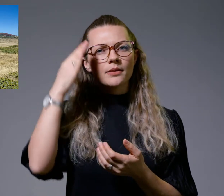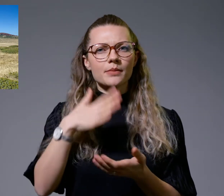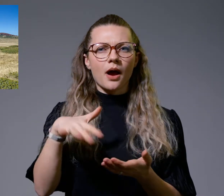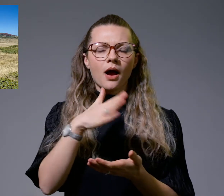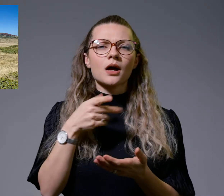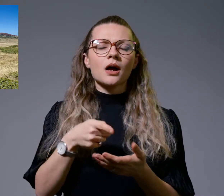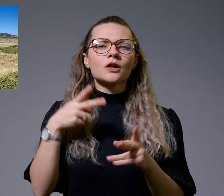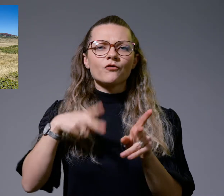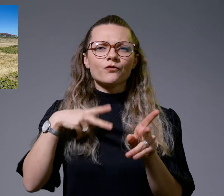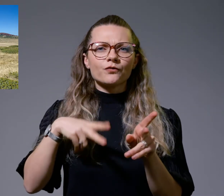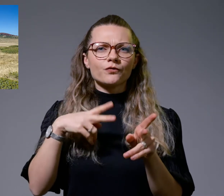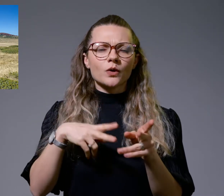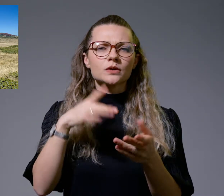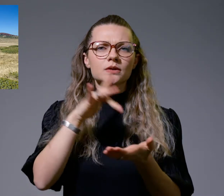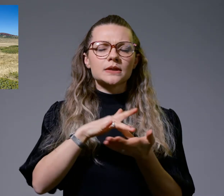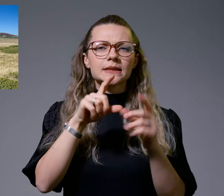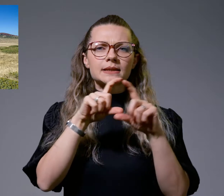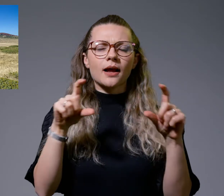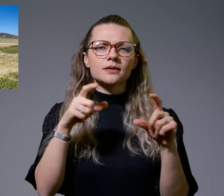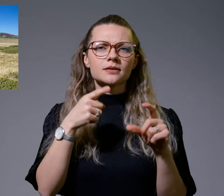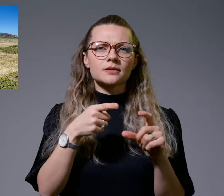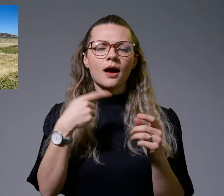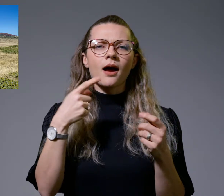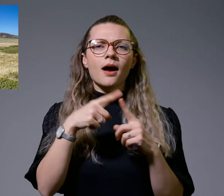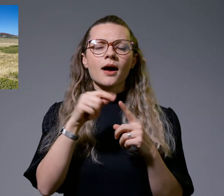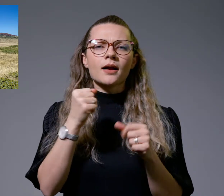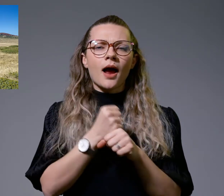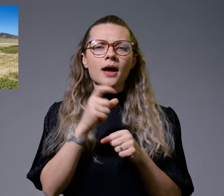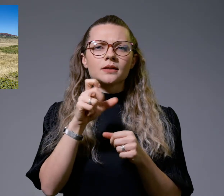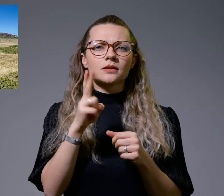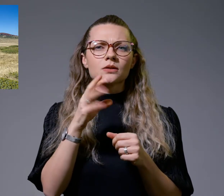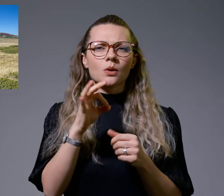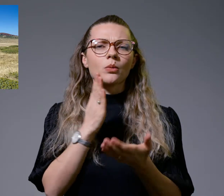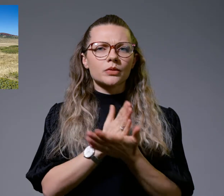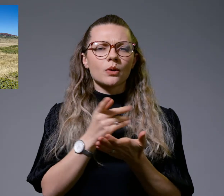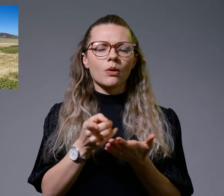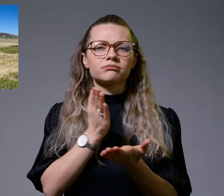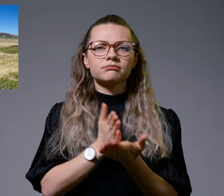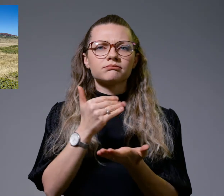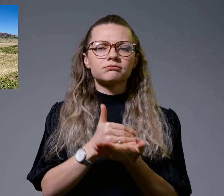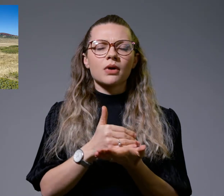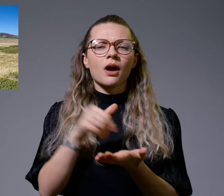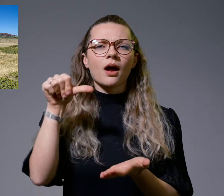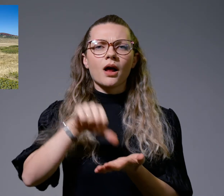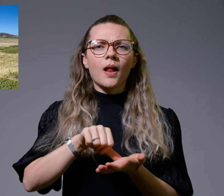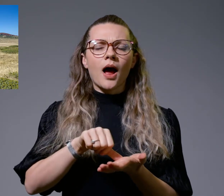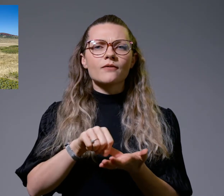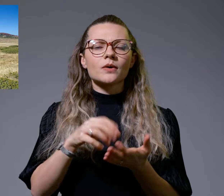Железничката станица Градско била крстосница и тука биле главните депоа за храна